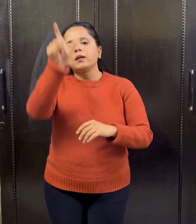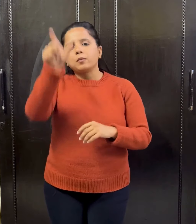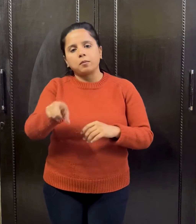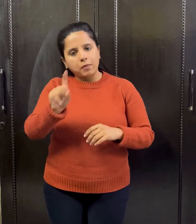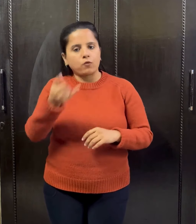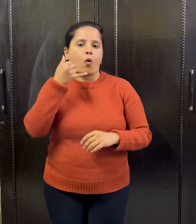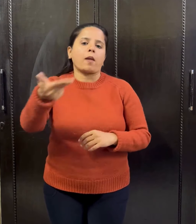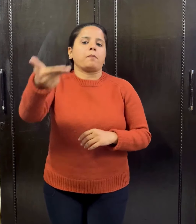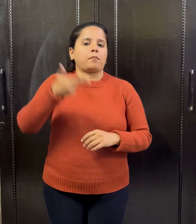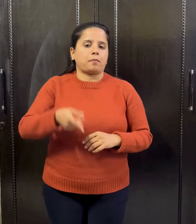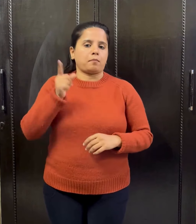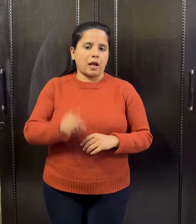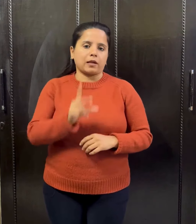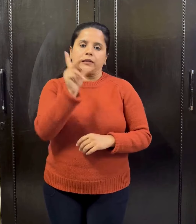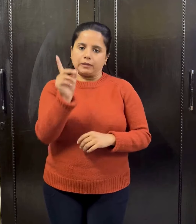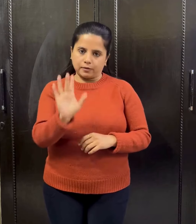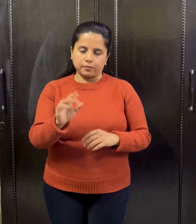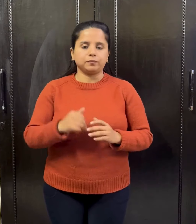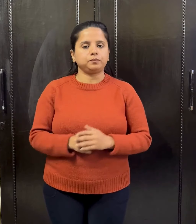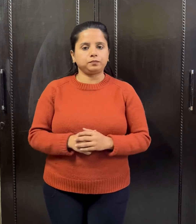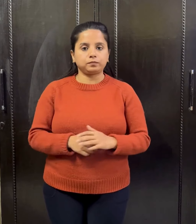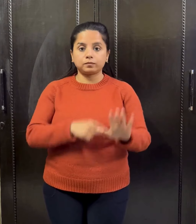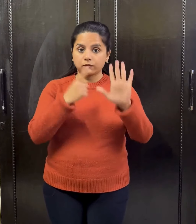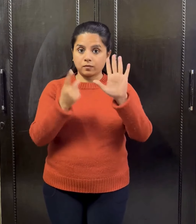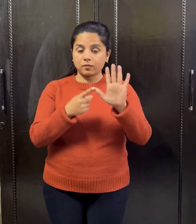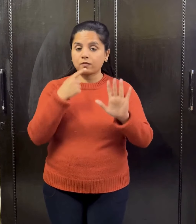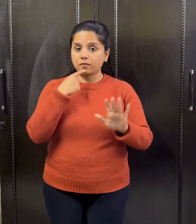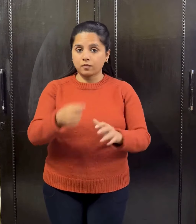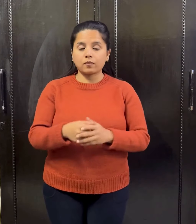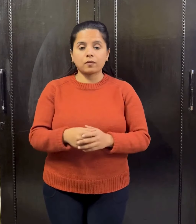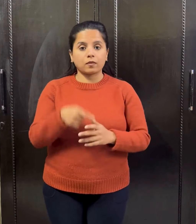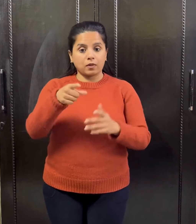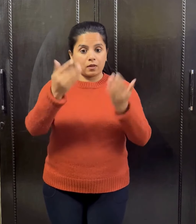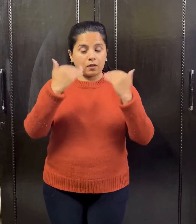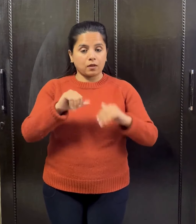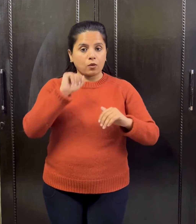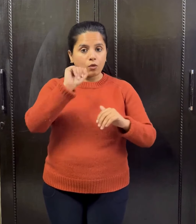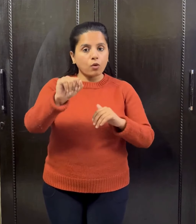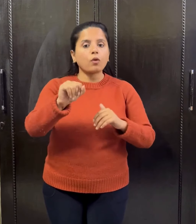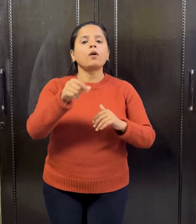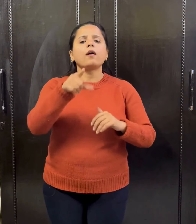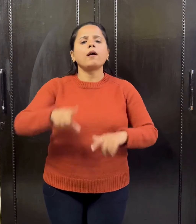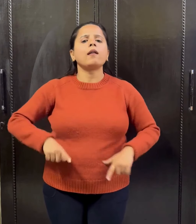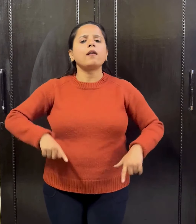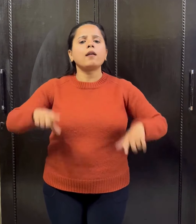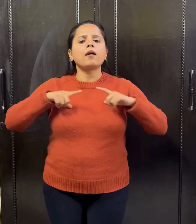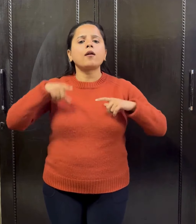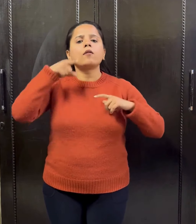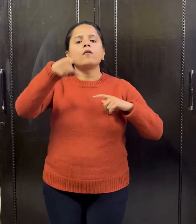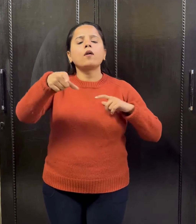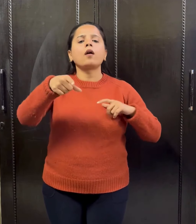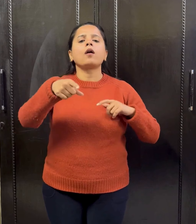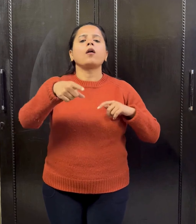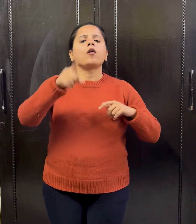पांचवा, अगले प्रश्न में अपने परमानेंट रेजिडेंस का स्टेट मेंशन करें।